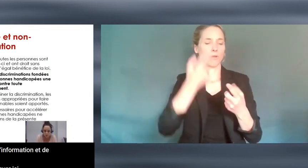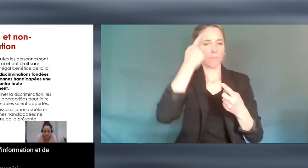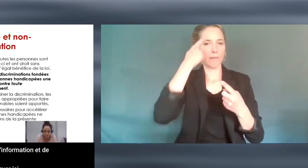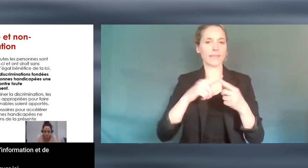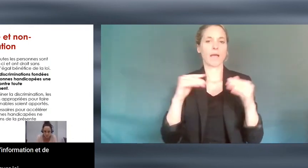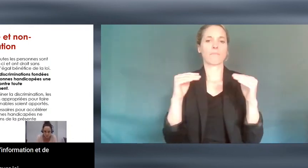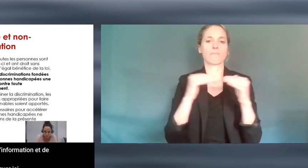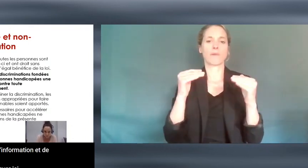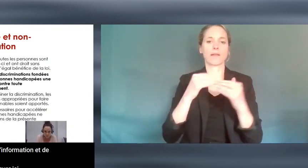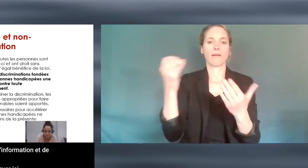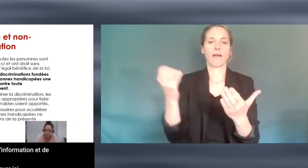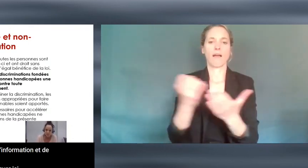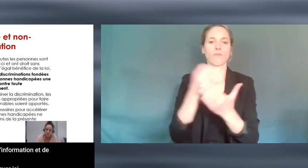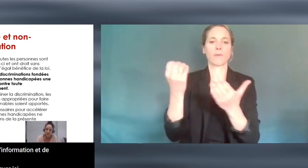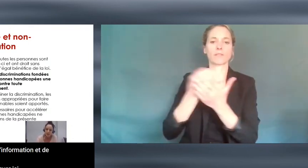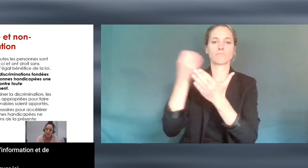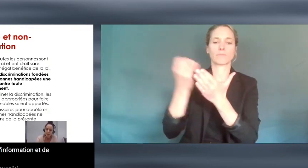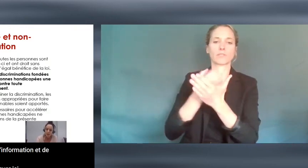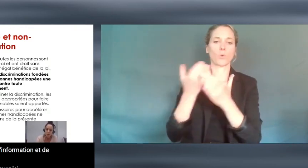de communication.